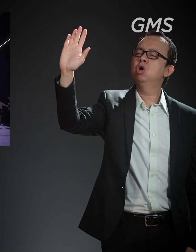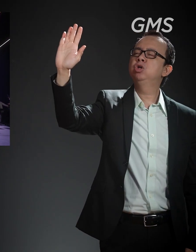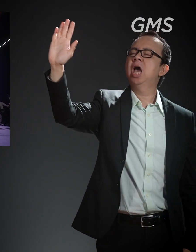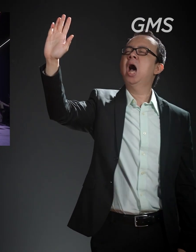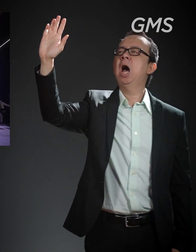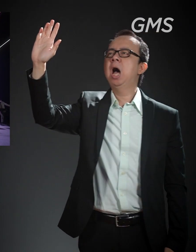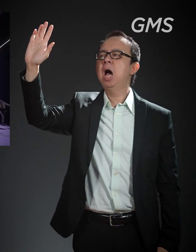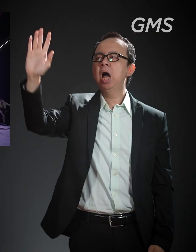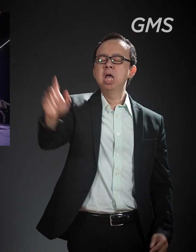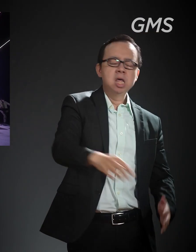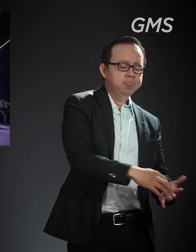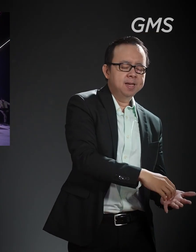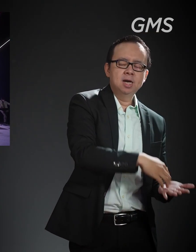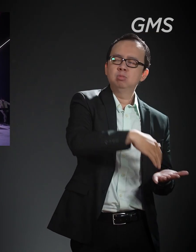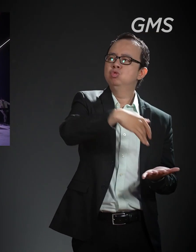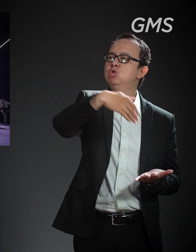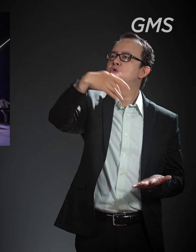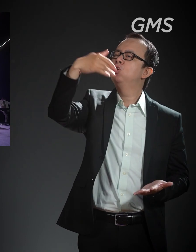Kau yang